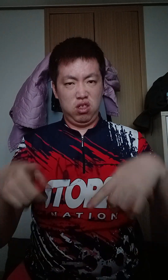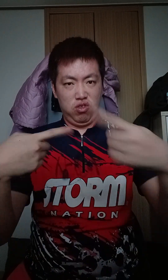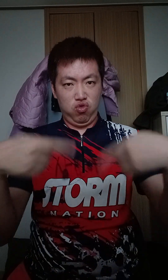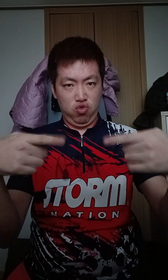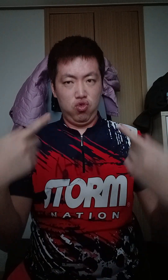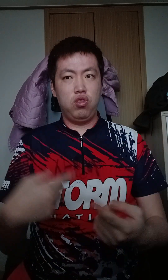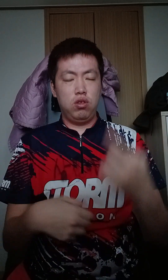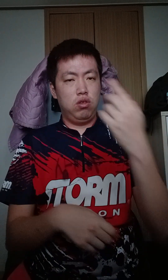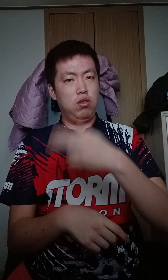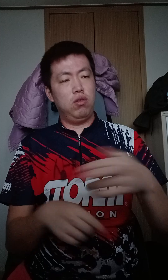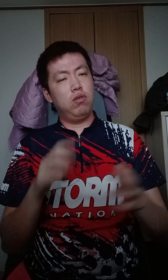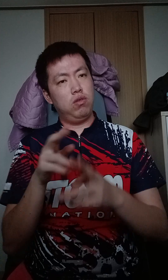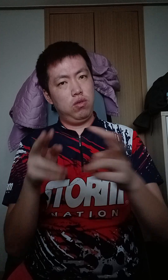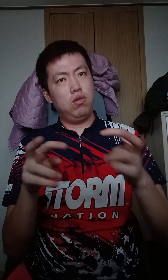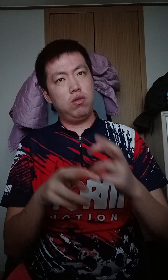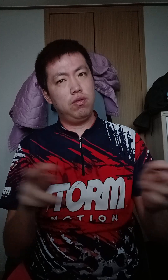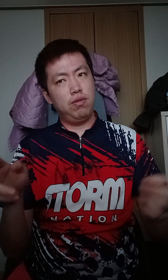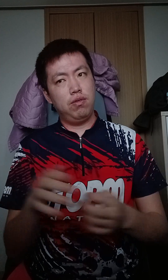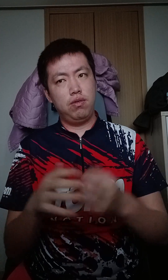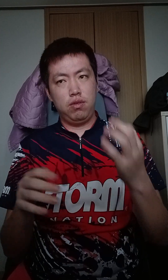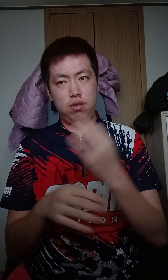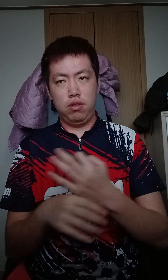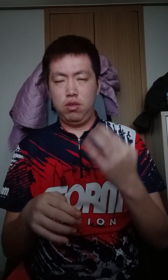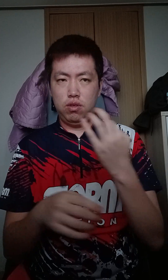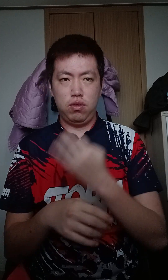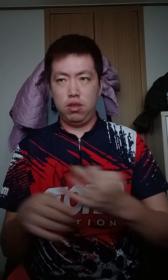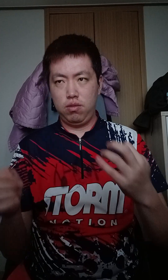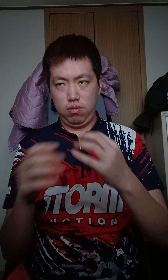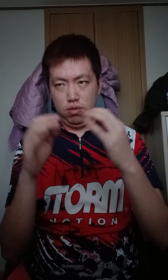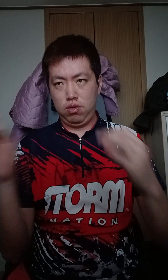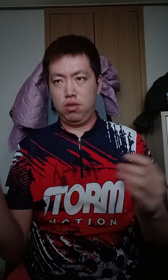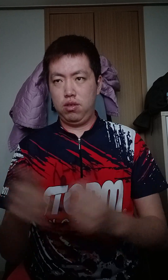장애인들이 화장실을 이용하기 위해선 이처럼 넓은 공간이 필수적입니다.